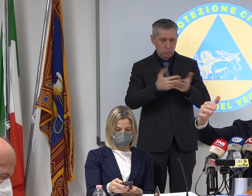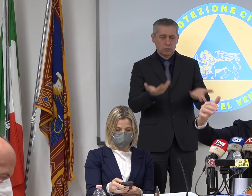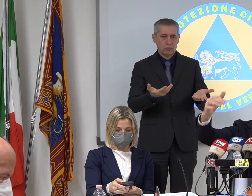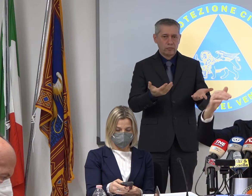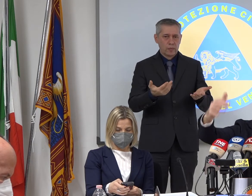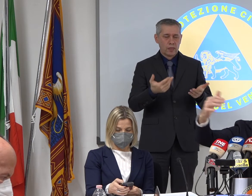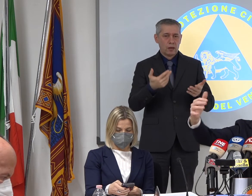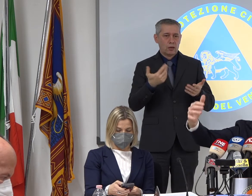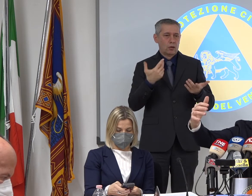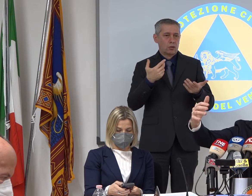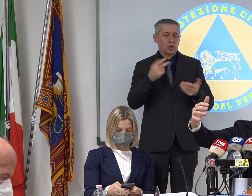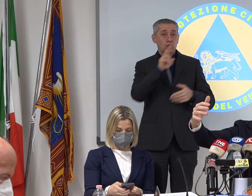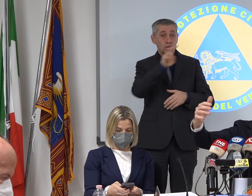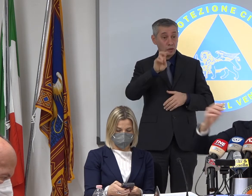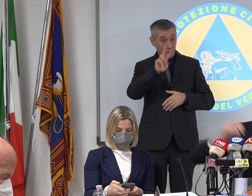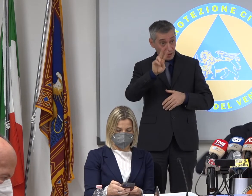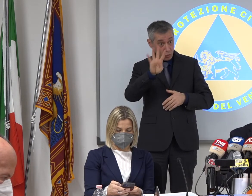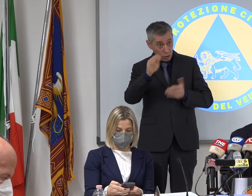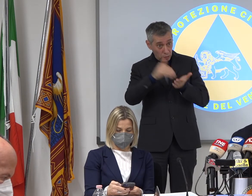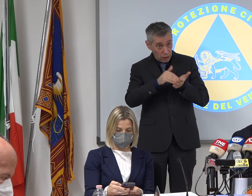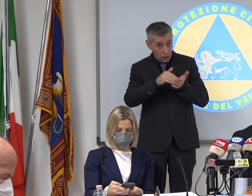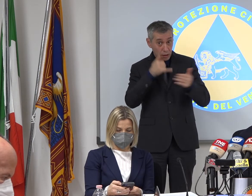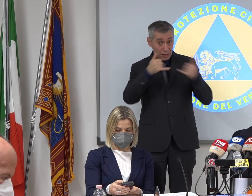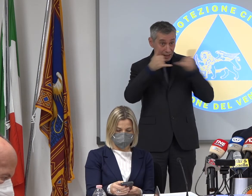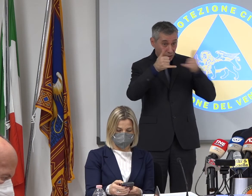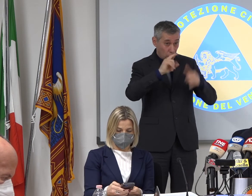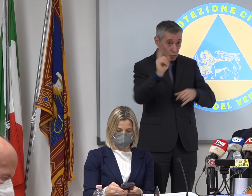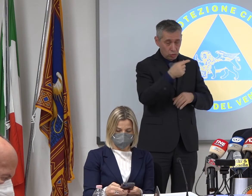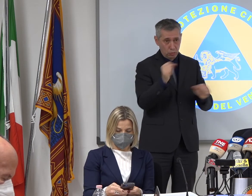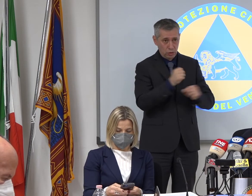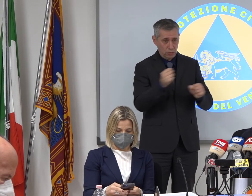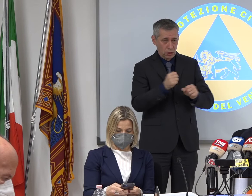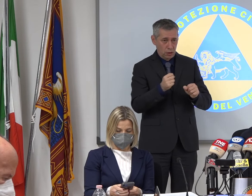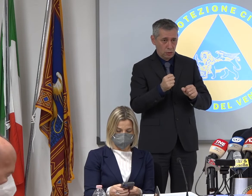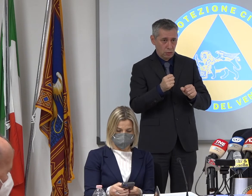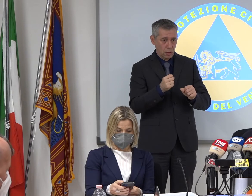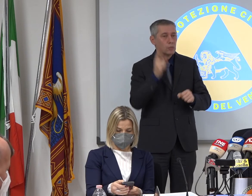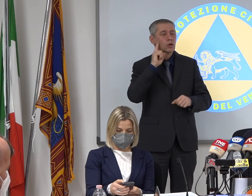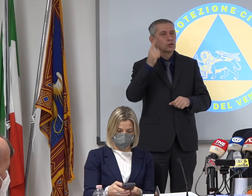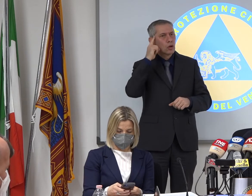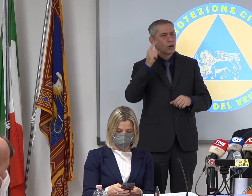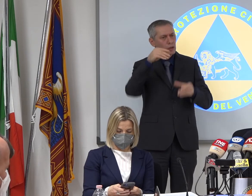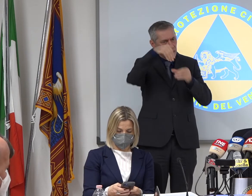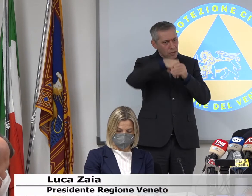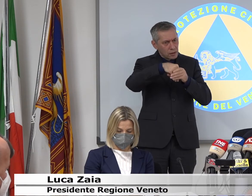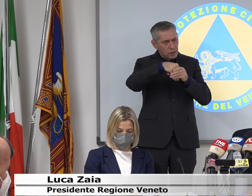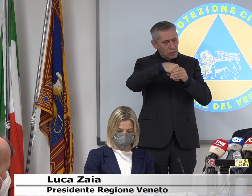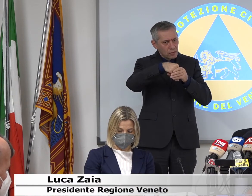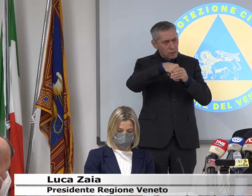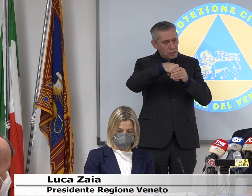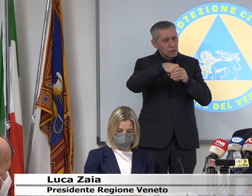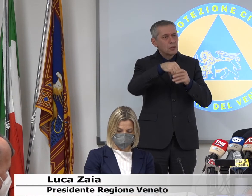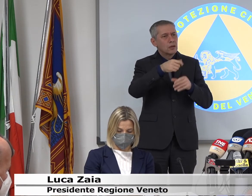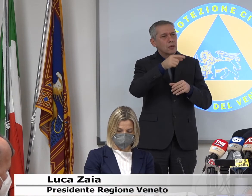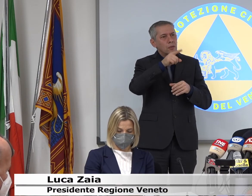riesco a chiamare 224.000 persone, ma se so che i positivi sono, che i sintomatici sono 1.000 o 2.000, a